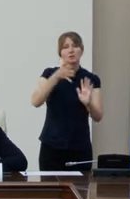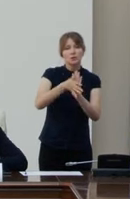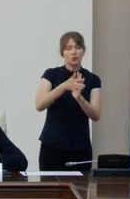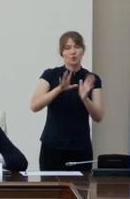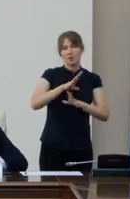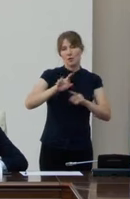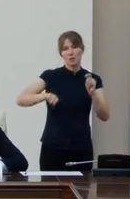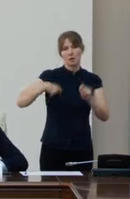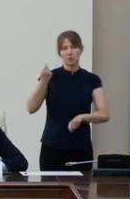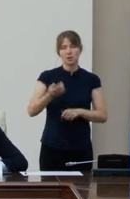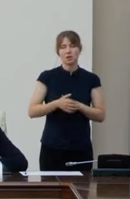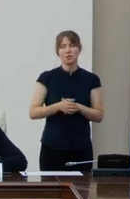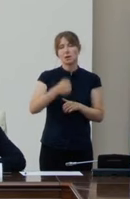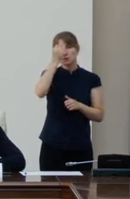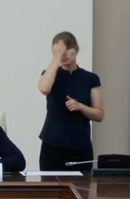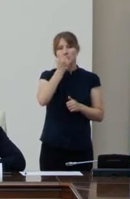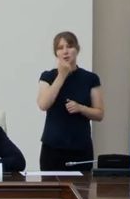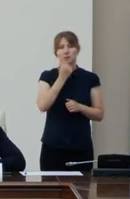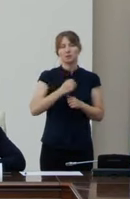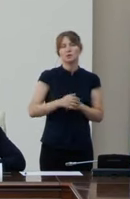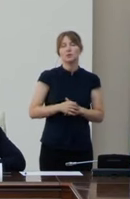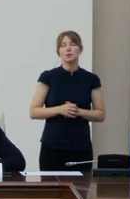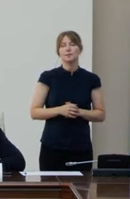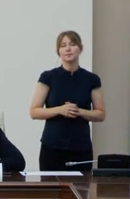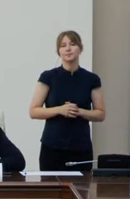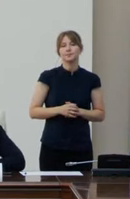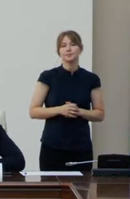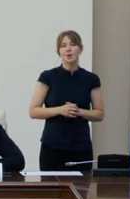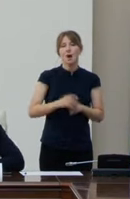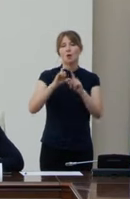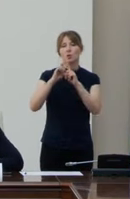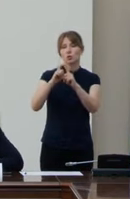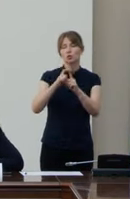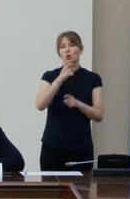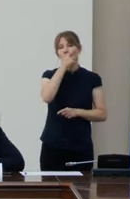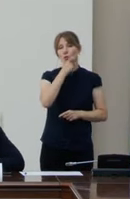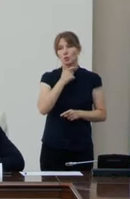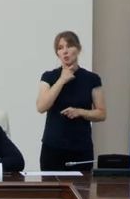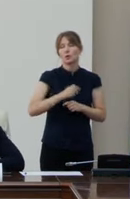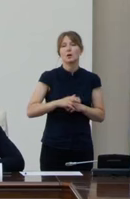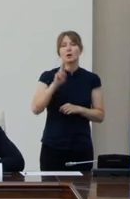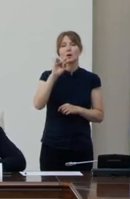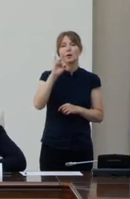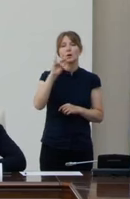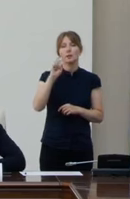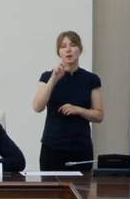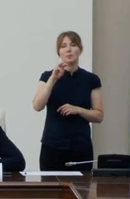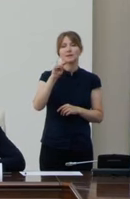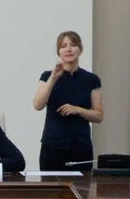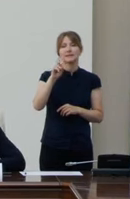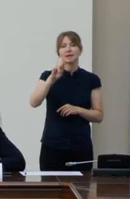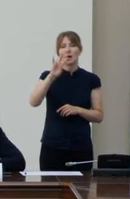van. Mersi foarte mult. Acum aș vrea să dau cuvântul colegii noastre, Carina Nersesean, care